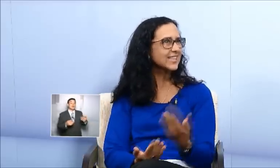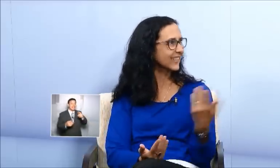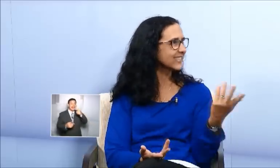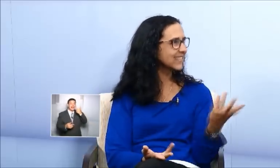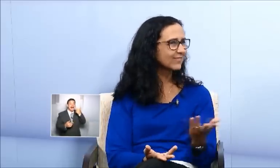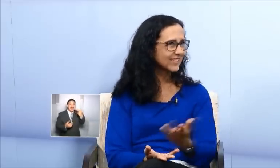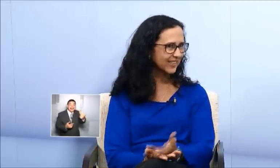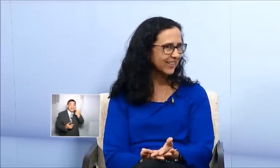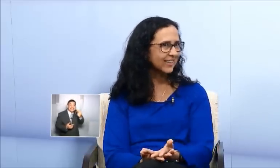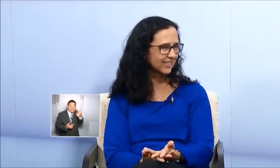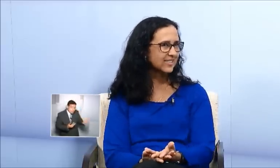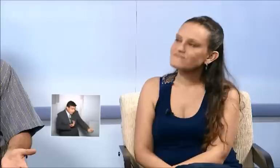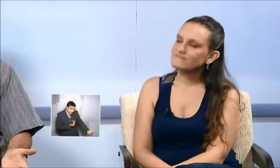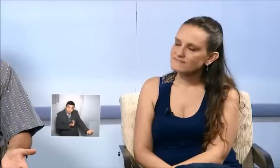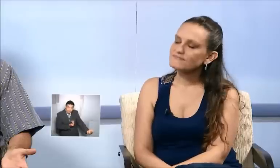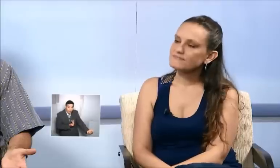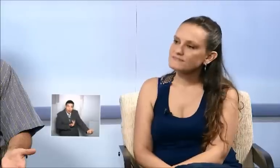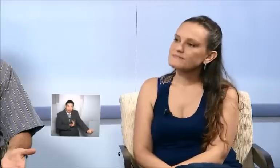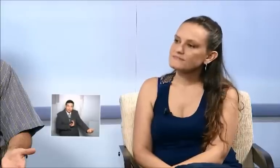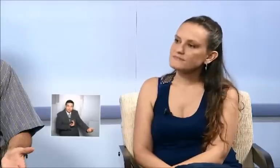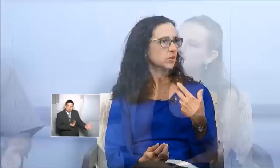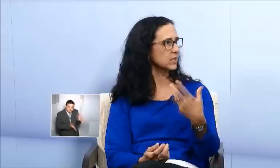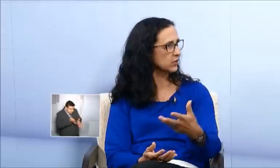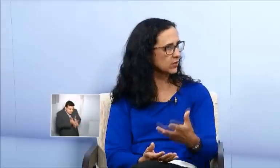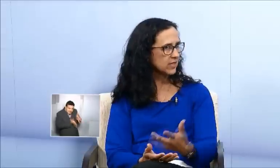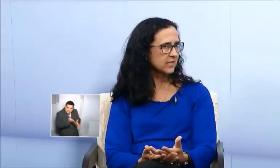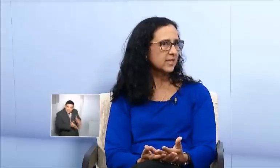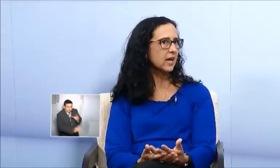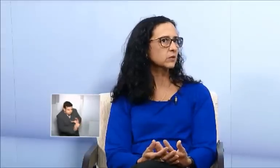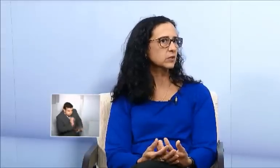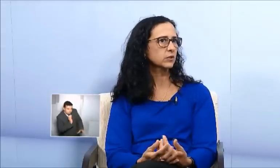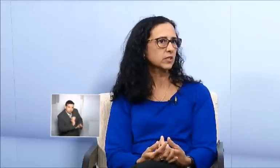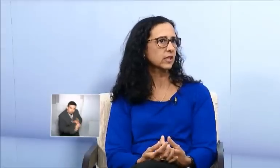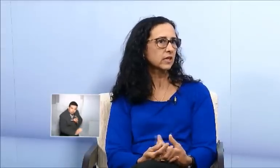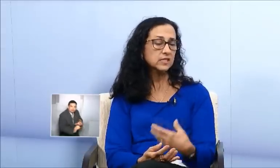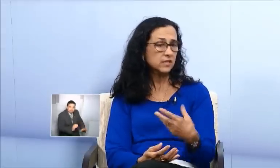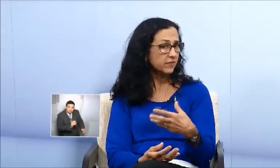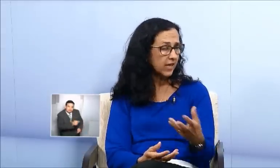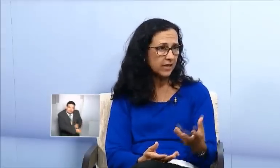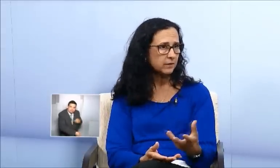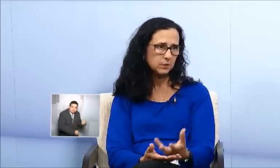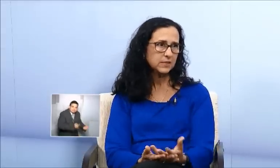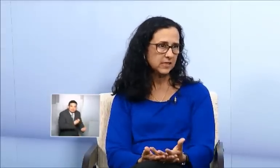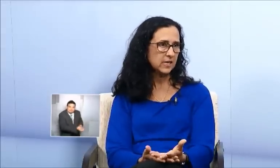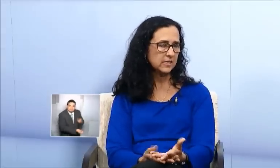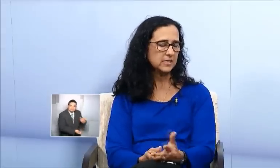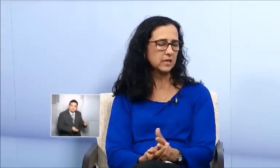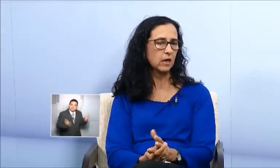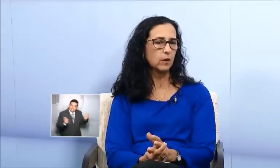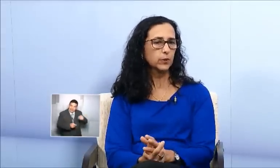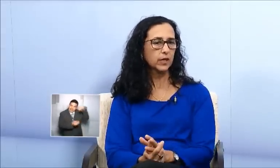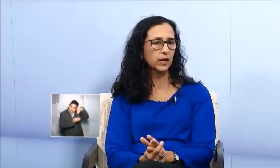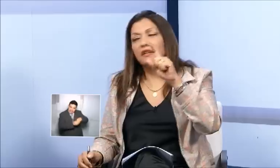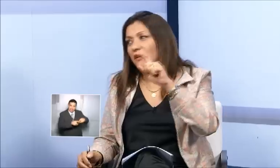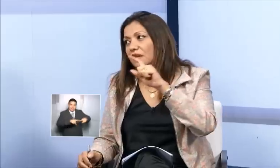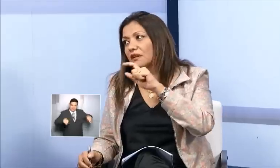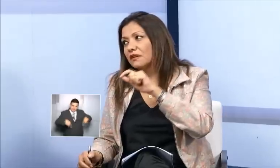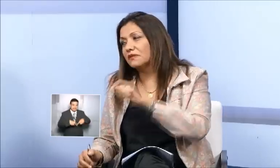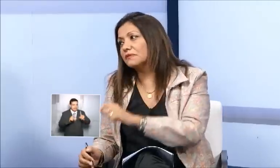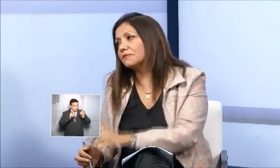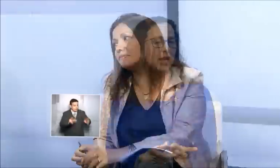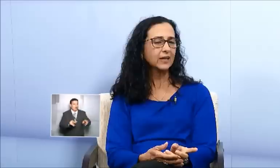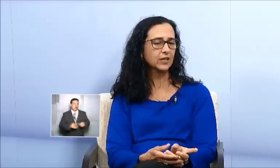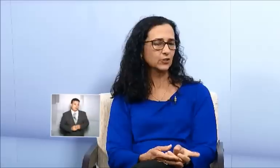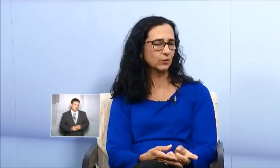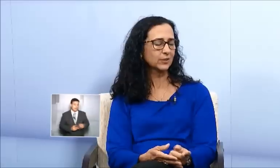né, de aceitação Exatamente. dessa Claro. criança, né, para que ela possa se socializar com as outras crianças e ficar na mesma sala, assim. Por que não? Agora, o